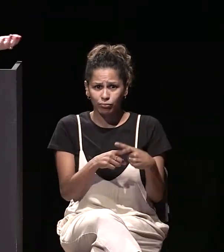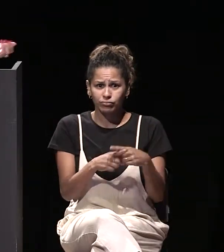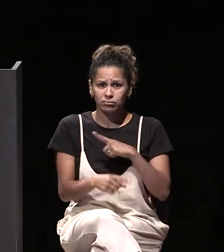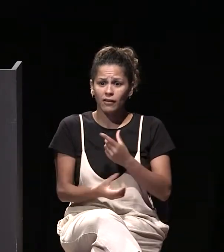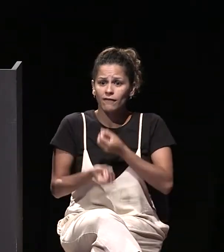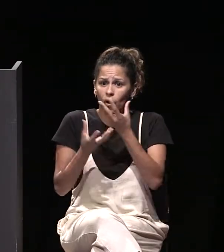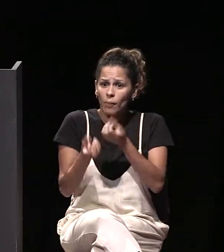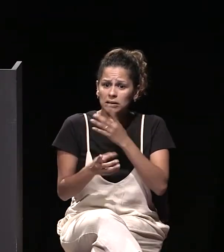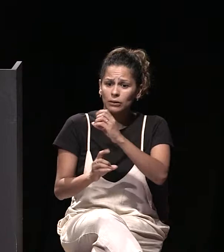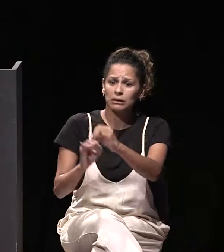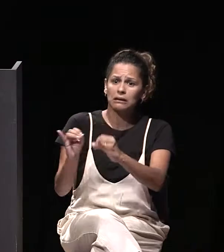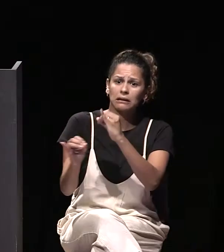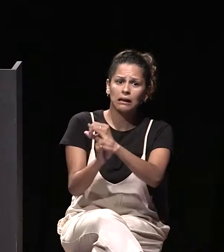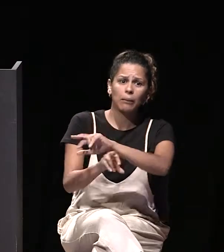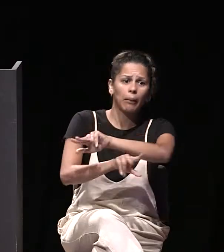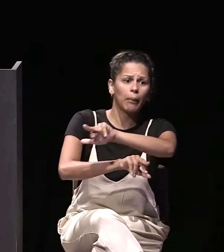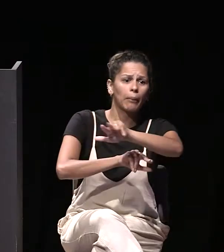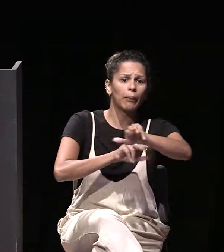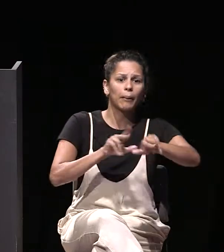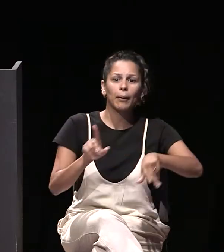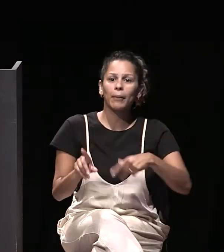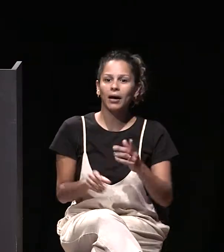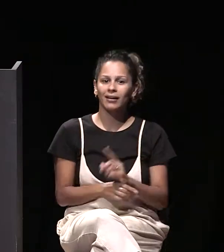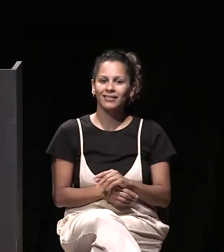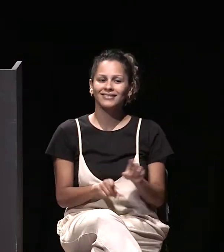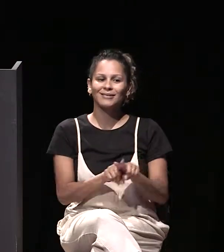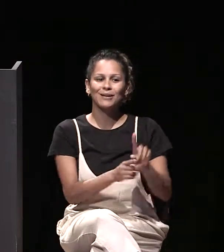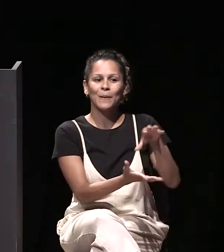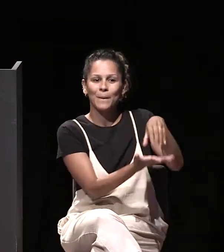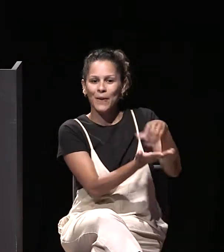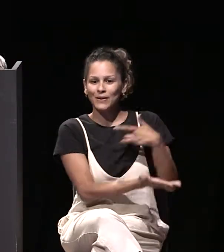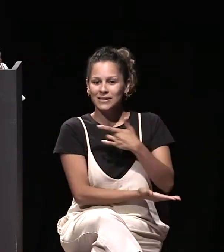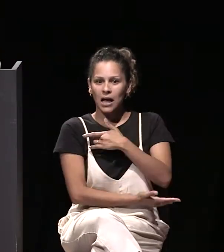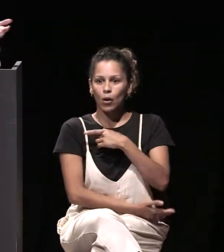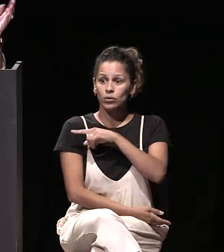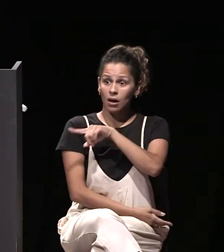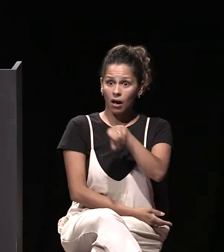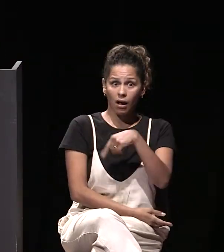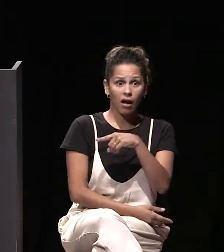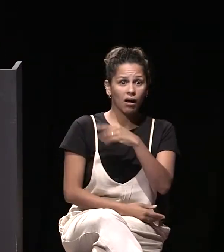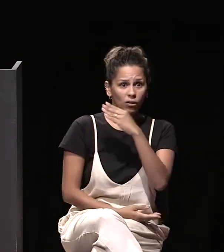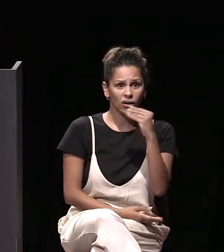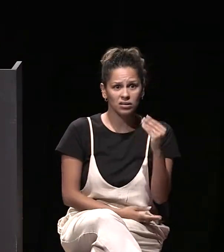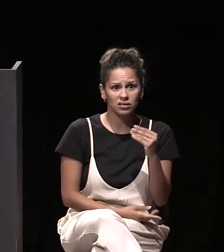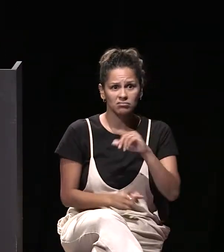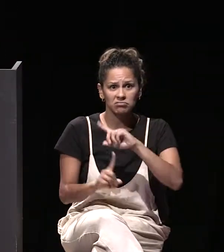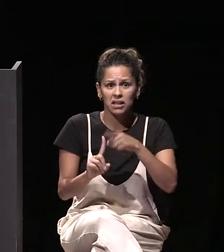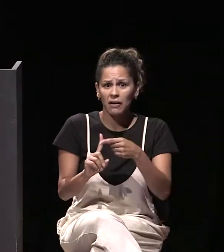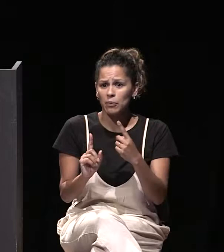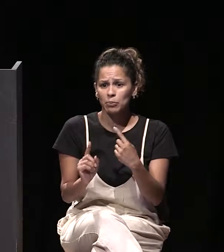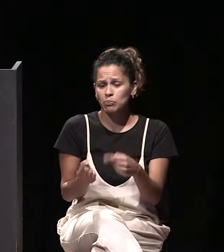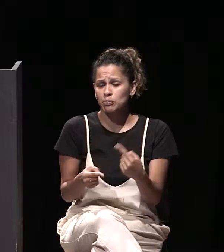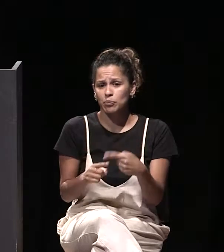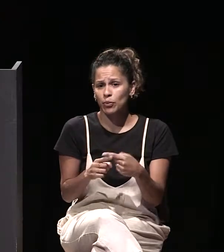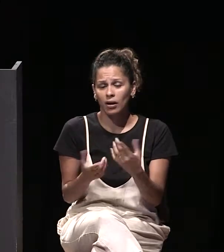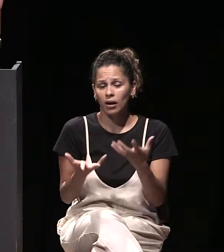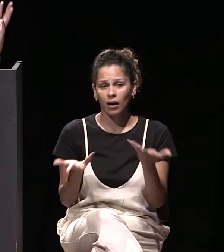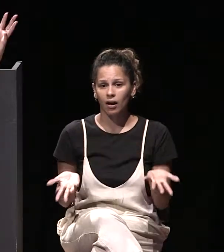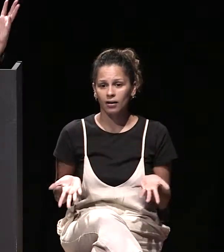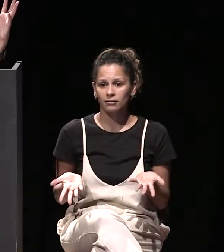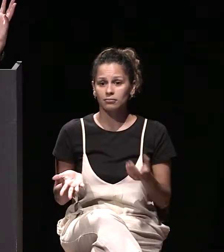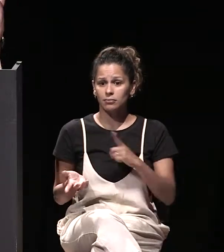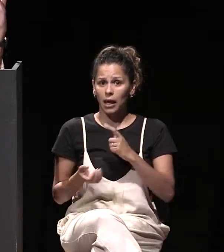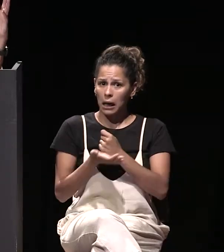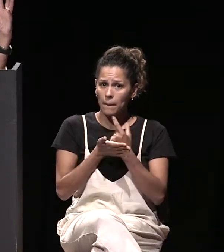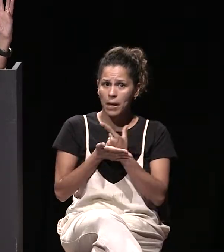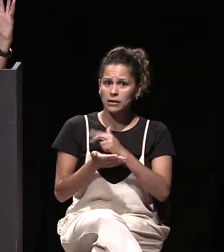então engravidou porque queria. O posto de saúde pode dizer... Elas se engravidam, aqui existem métodos, elas não vêm porque não querem. Então,